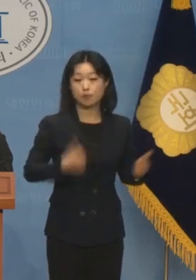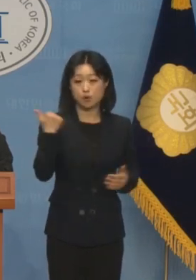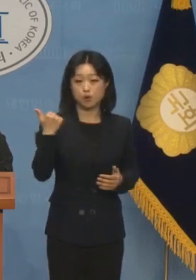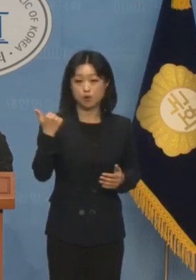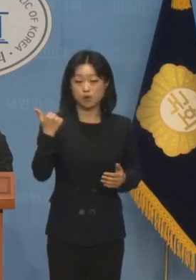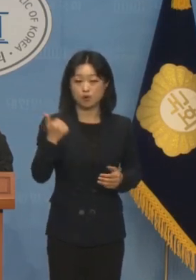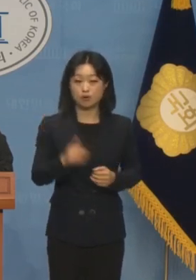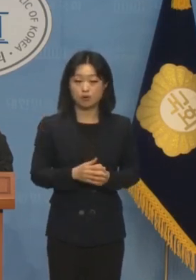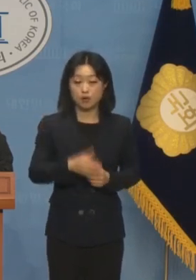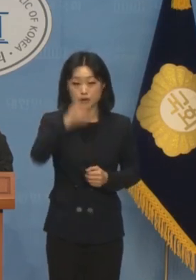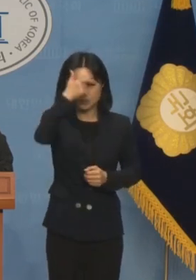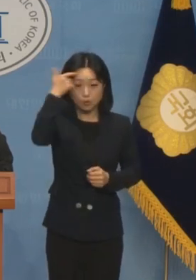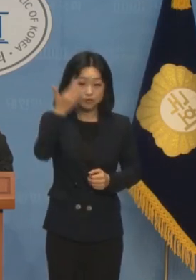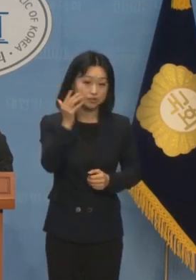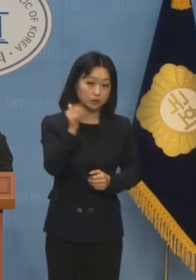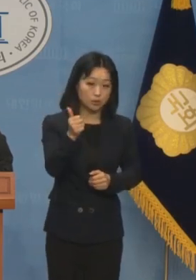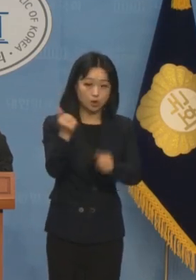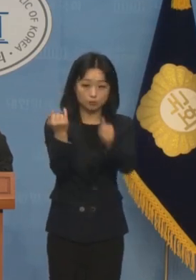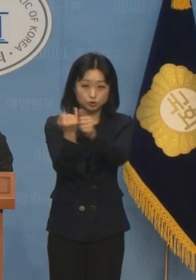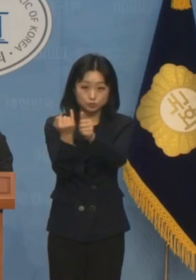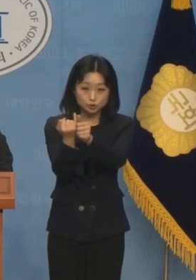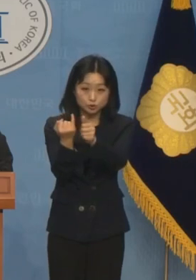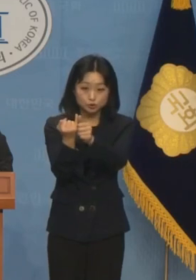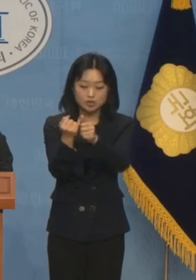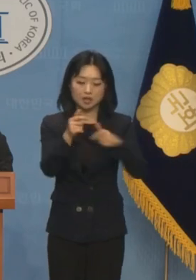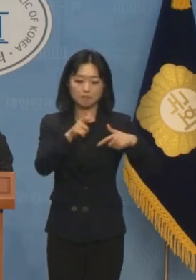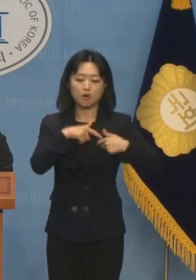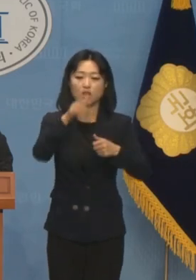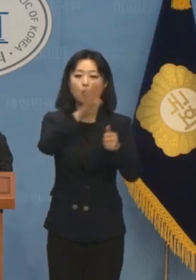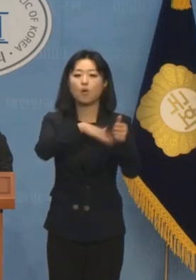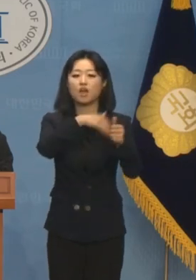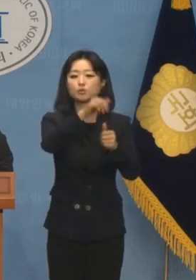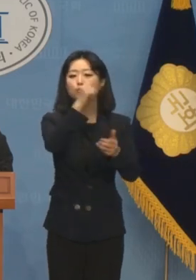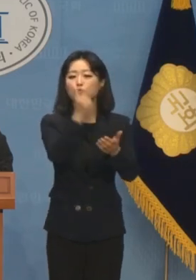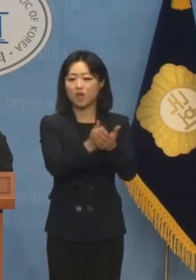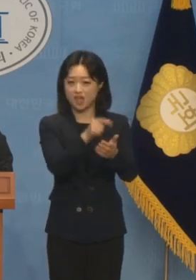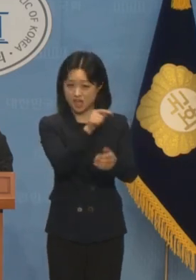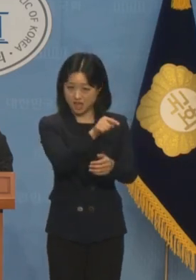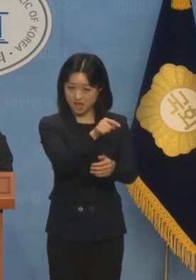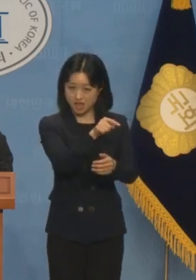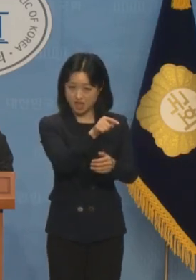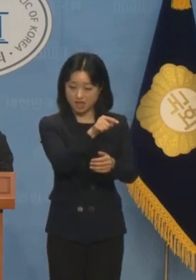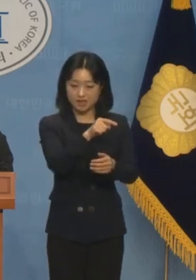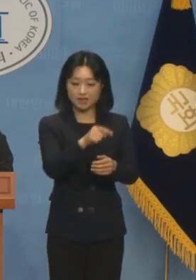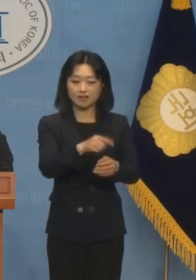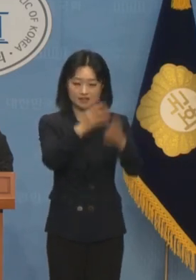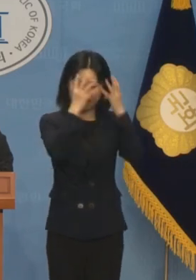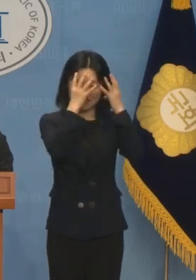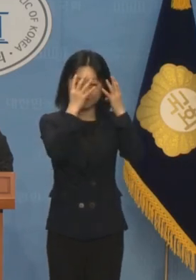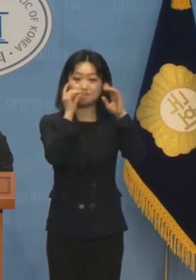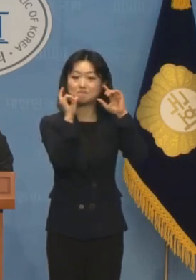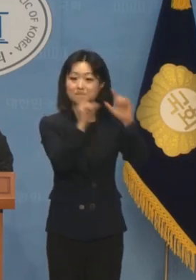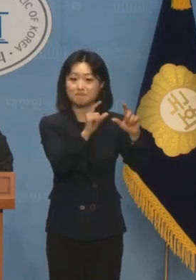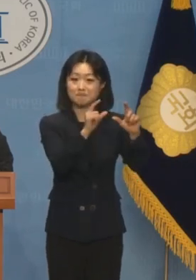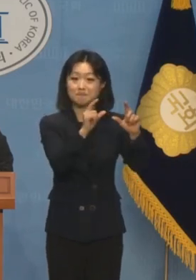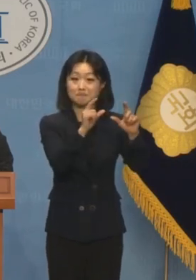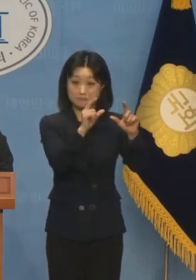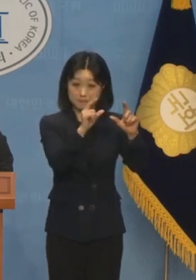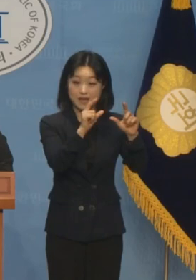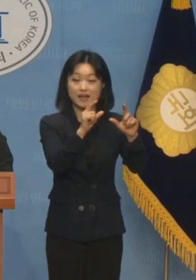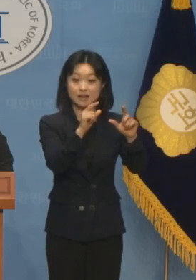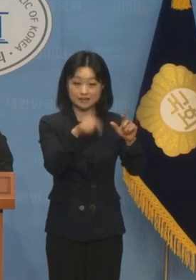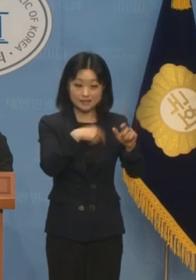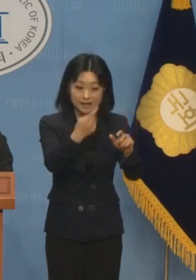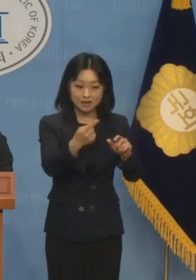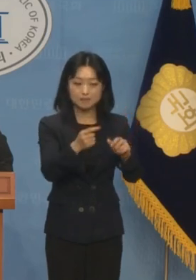최근에는 고 노무현 전 대통령 부부의 명예훼손 혐의로 실형을 받고 항소심 공판 중이기도